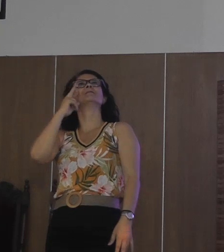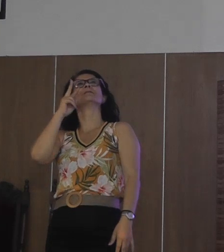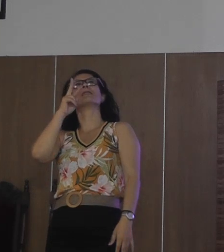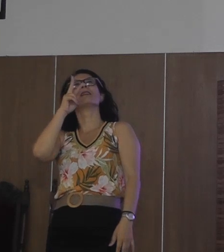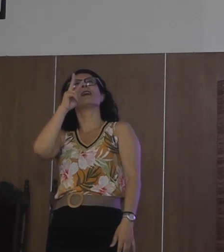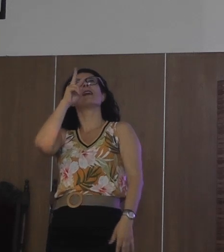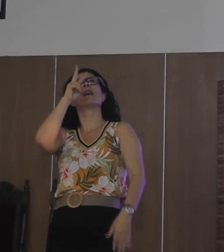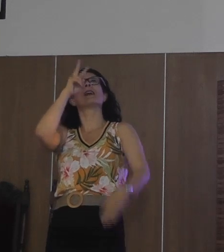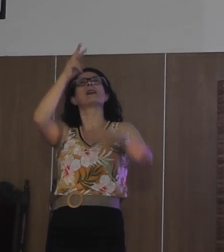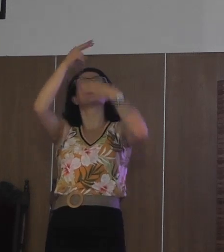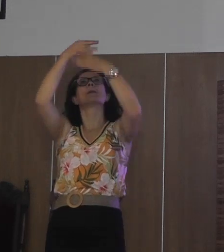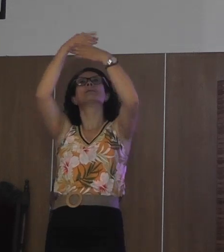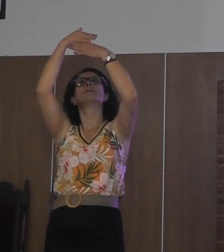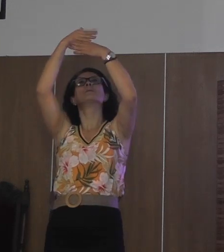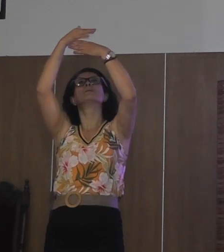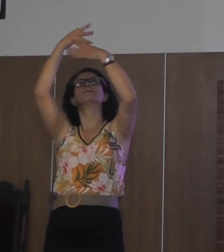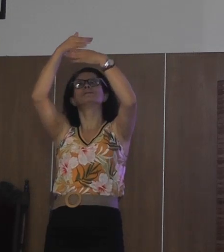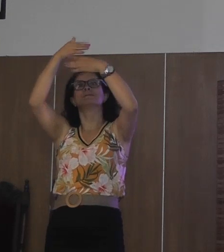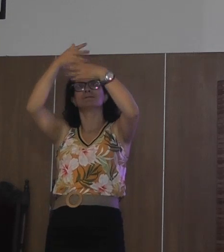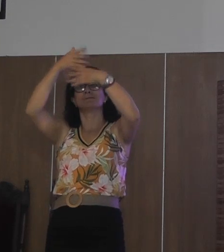É Deus dizendo nessa noite: